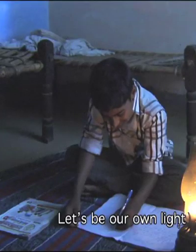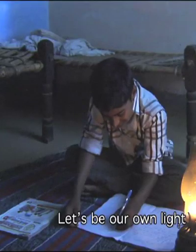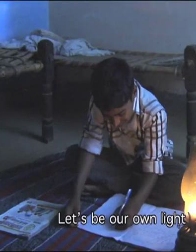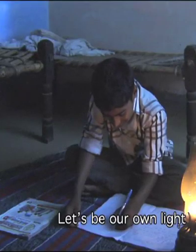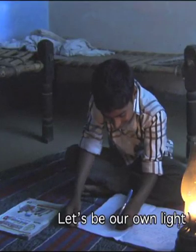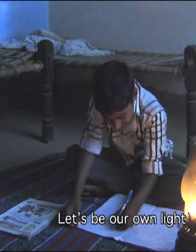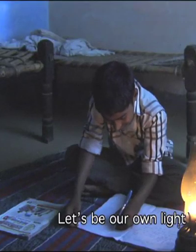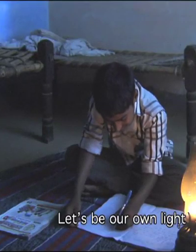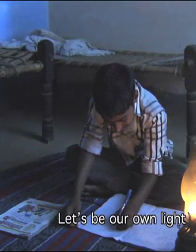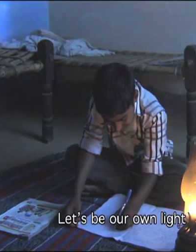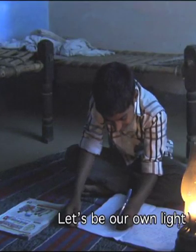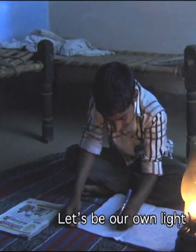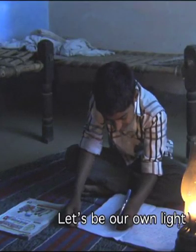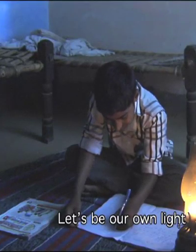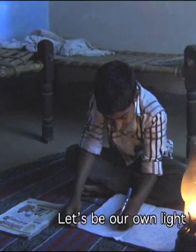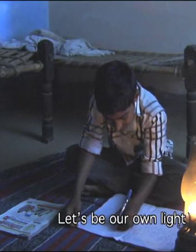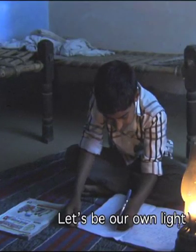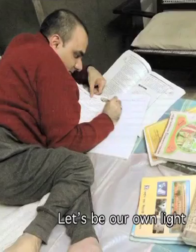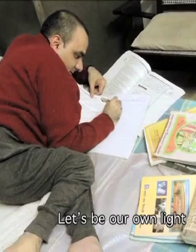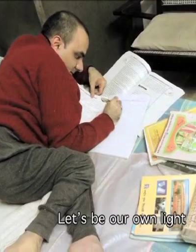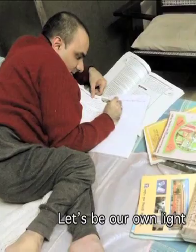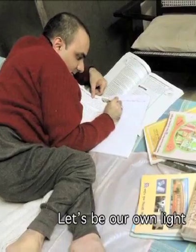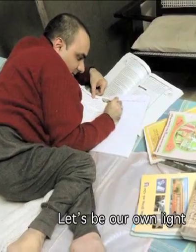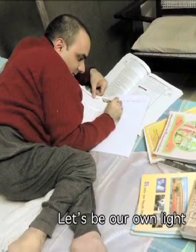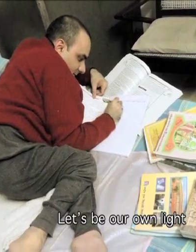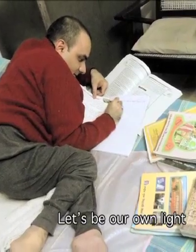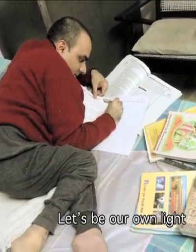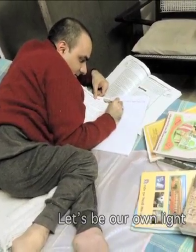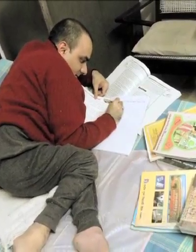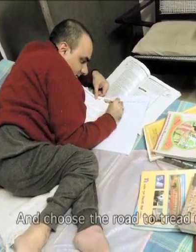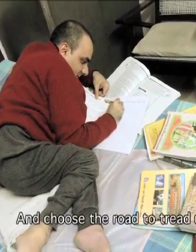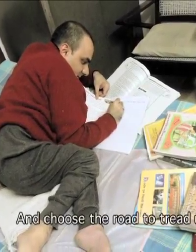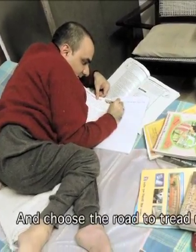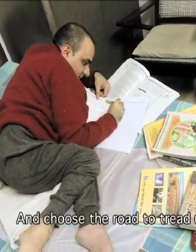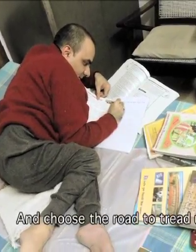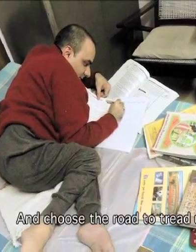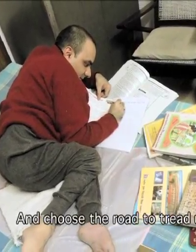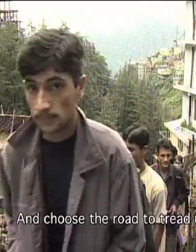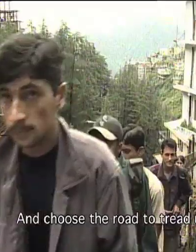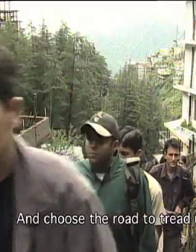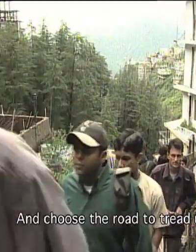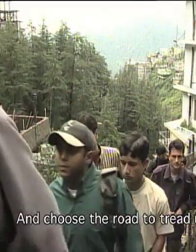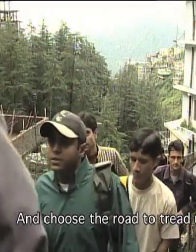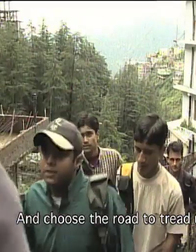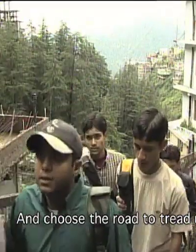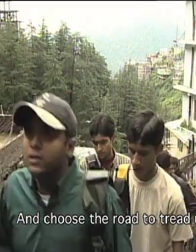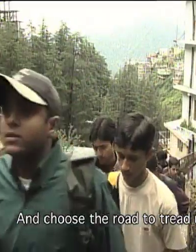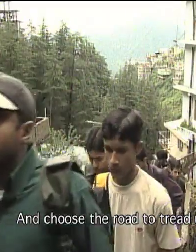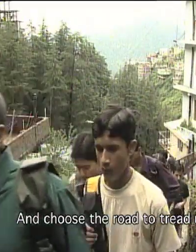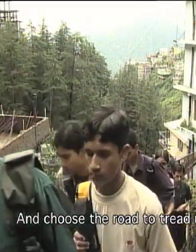हम अपना दीपक स्वयं बने, हम अपना रास्ता